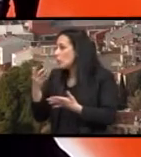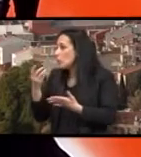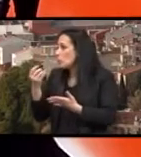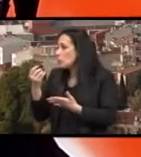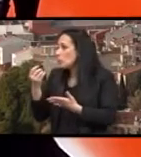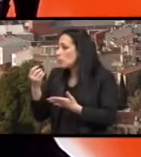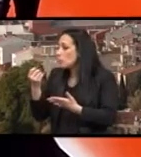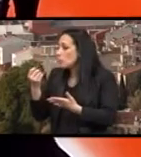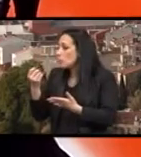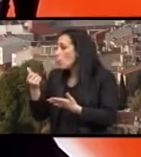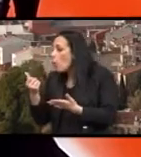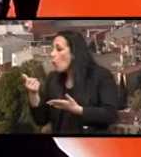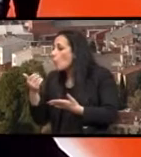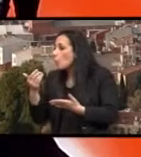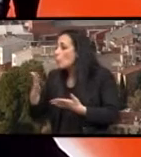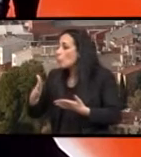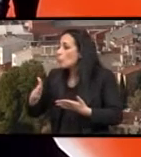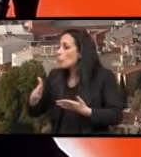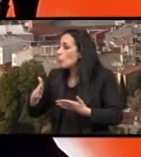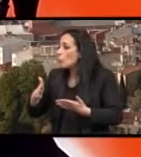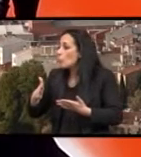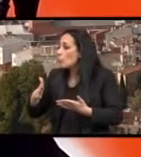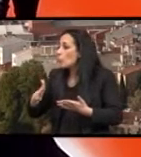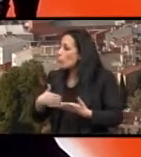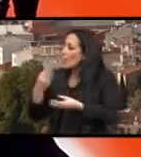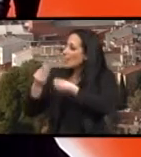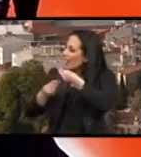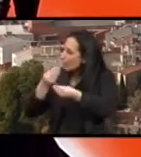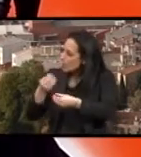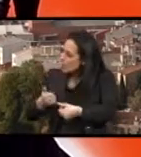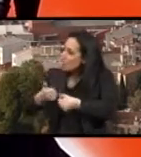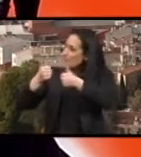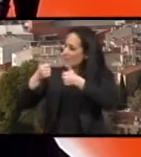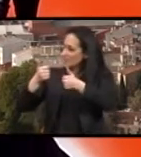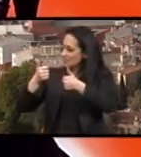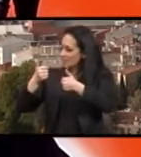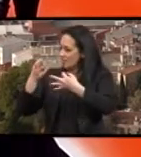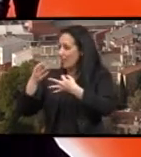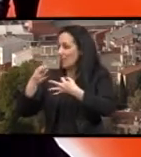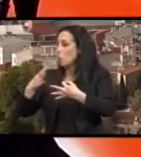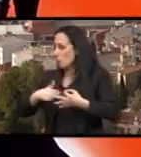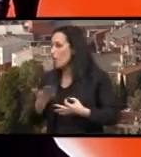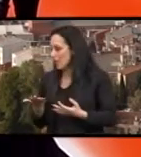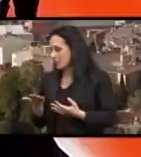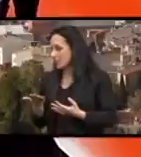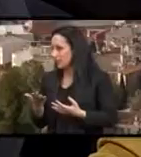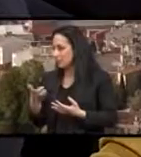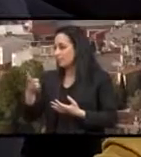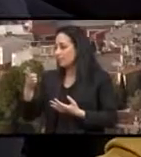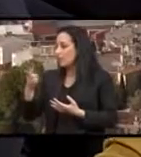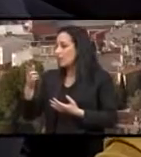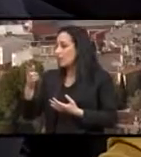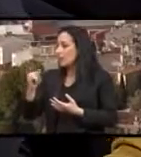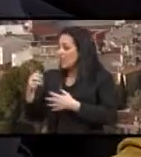de poder fer més del que pots, no? És clar. I